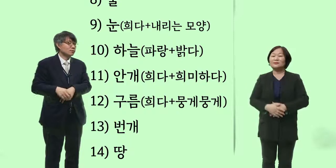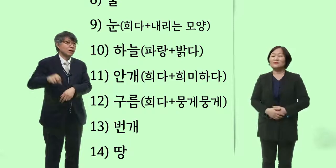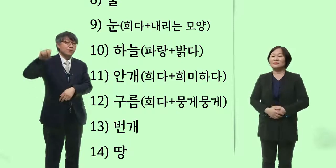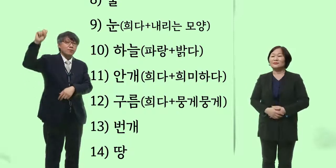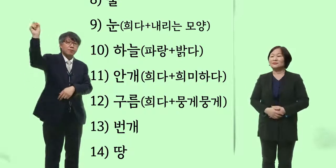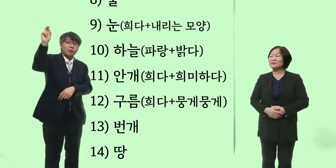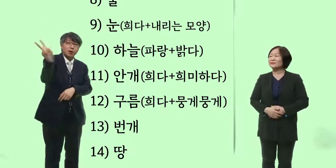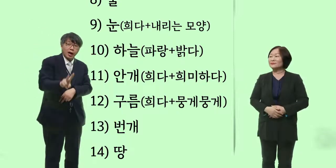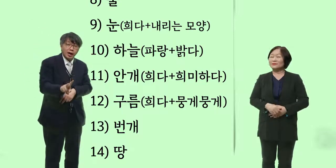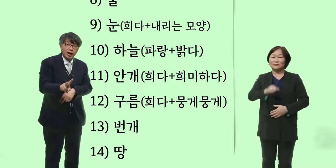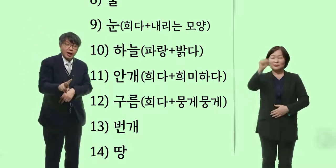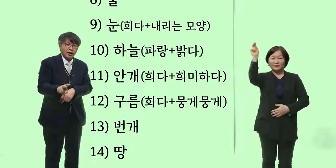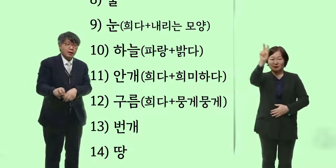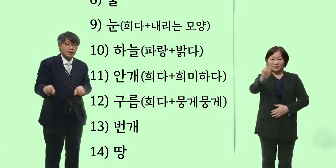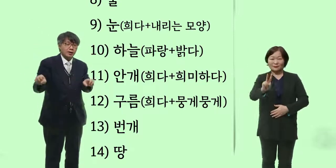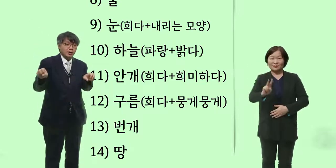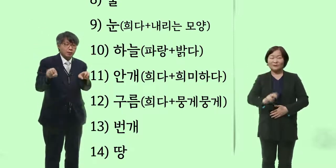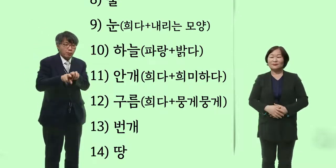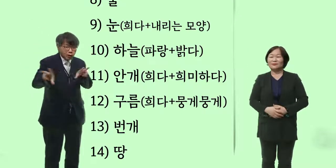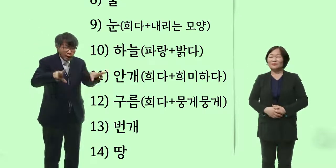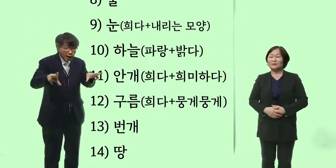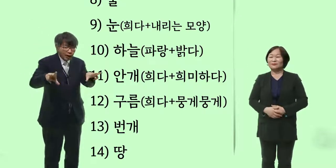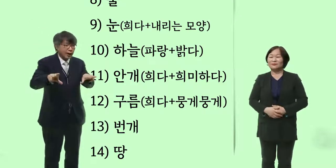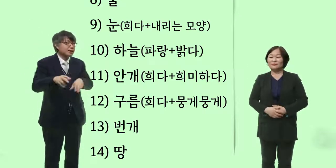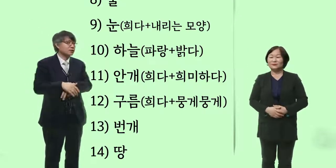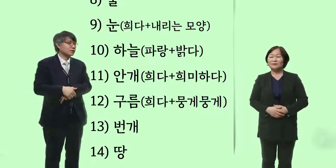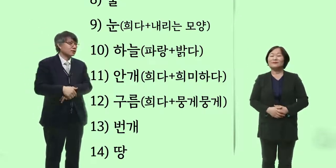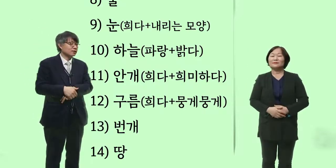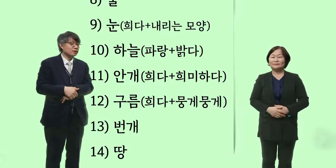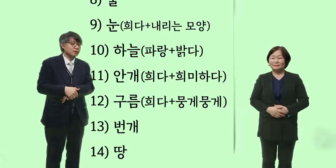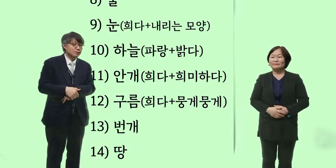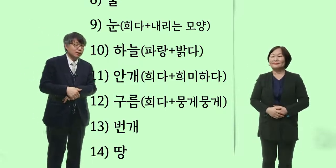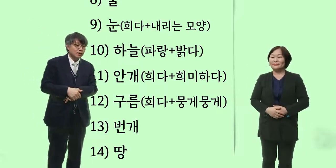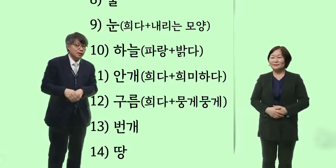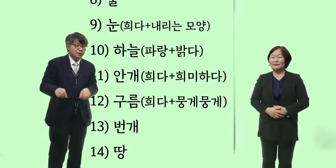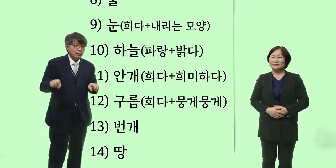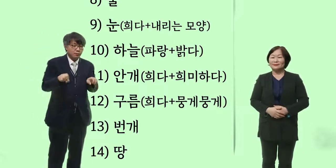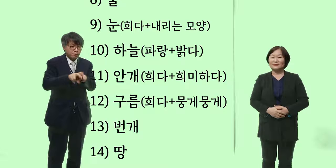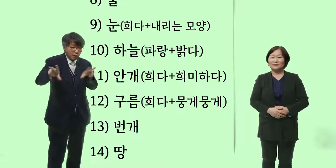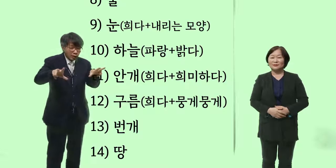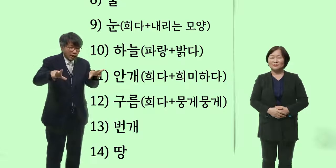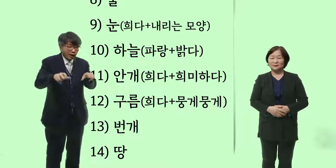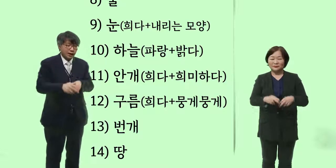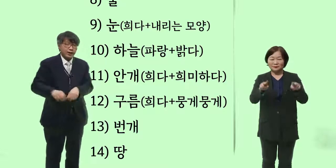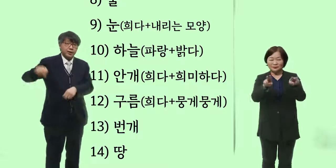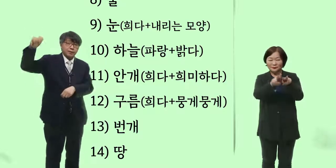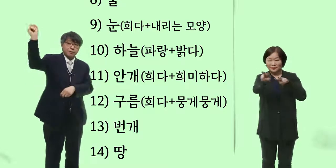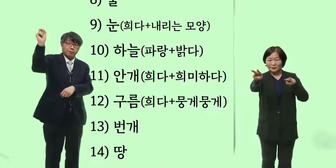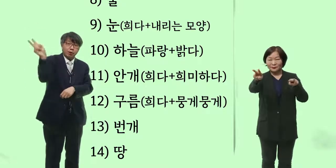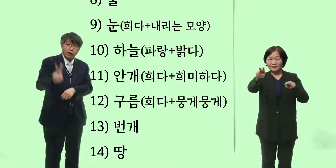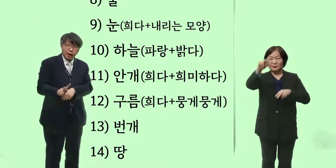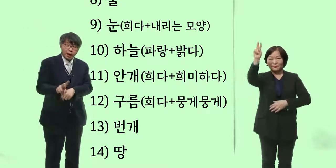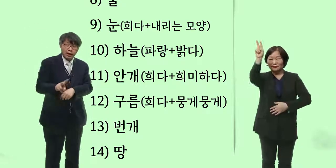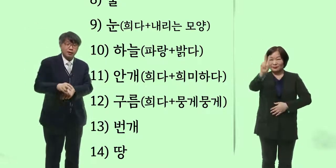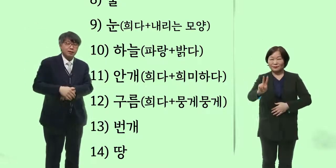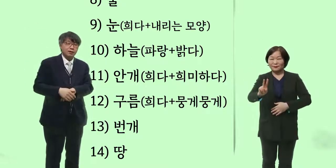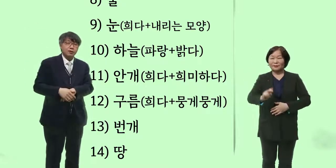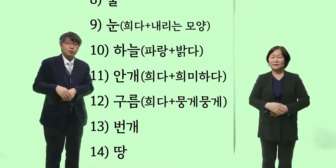같습니다. 번개, 번개 같이 씁니다. 번개, 번개 이렇게